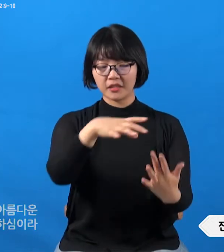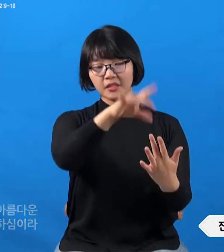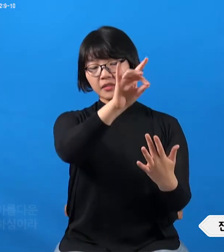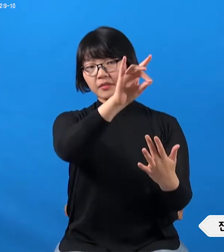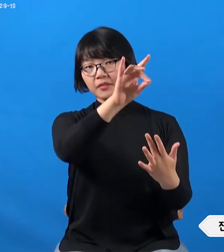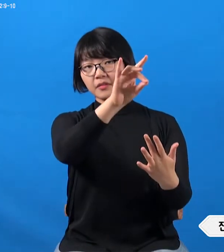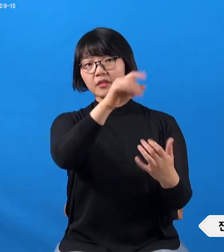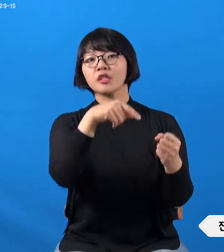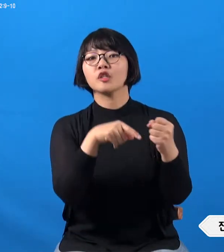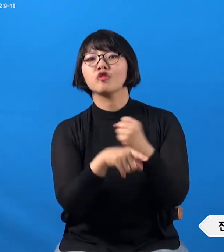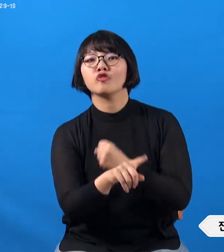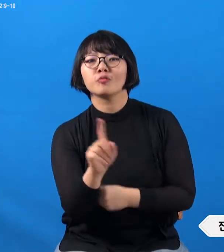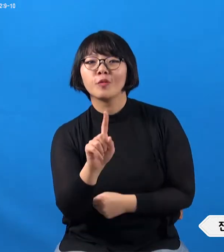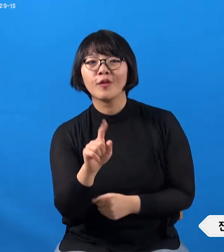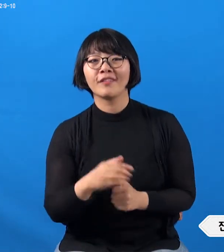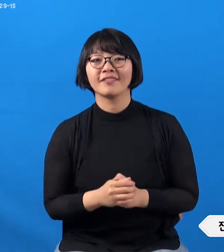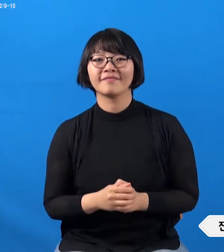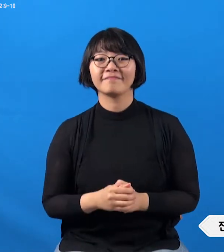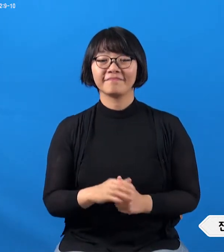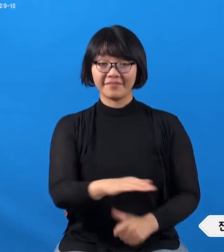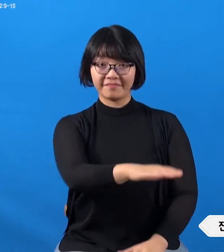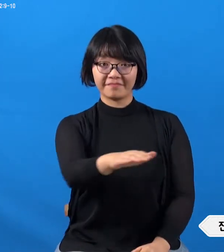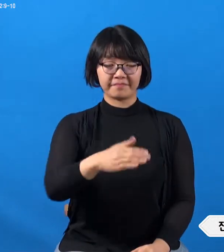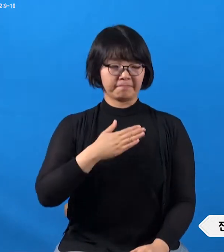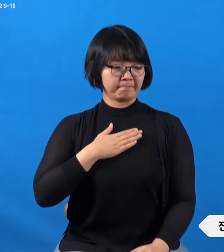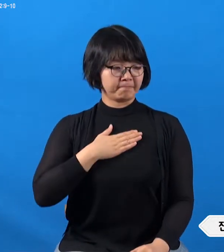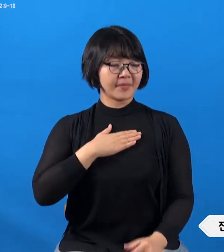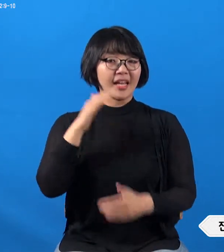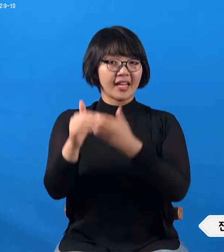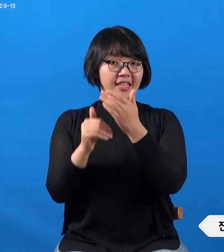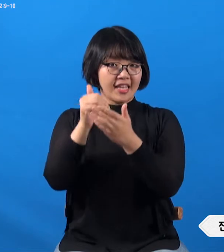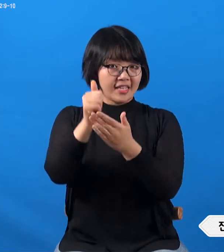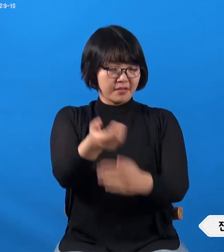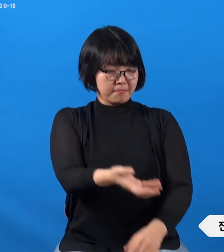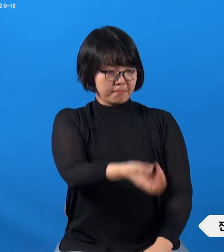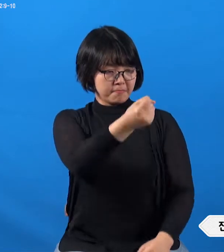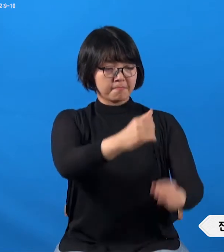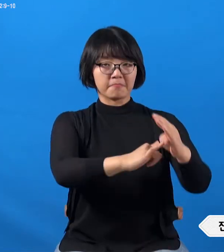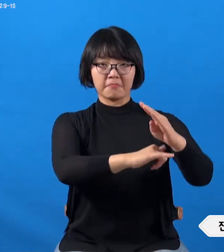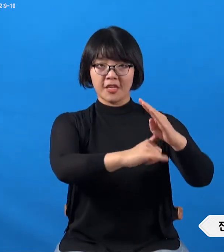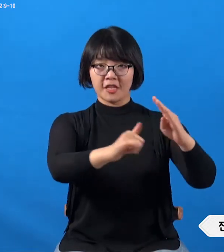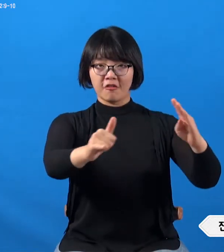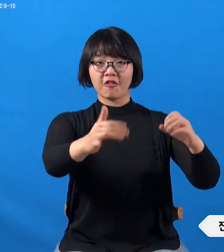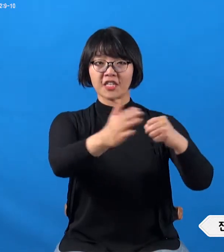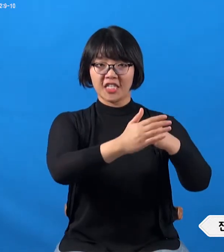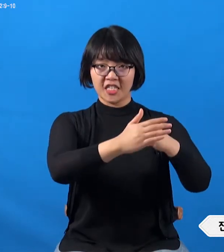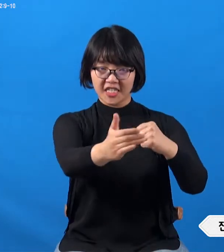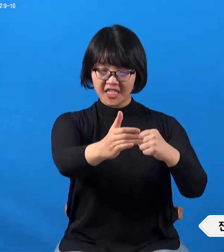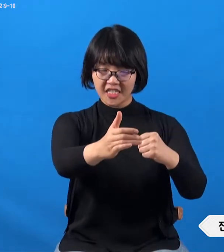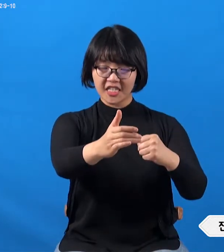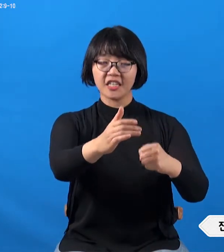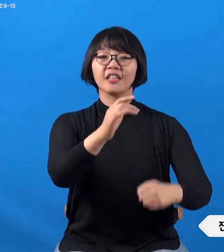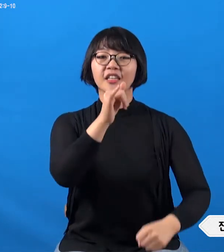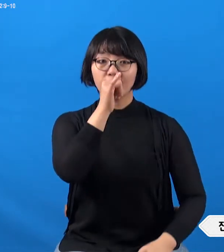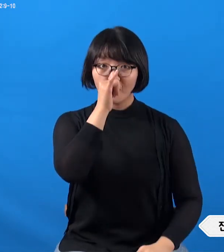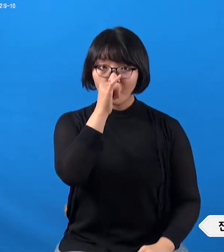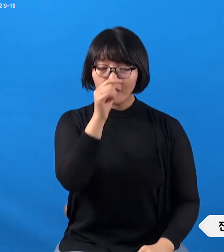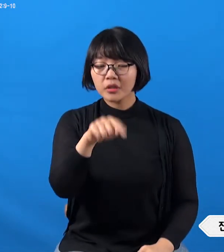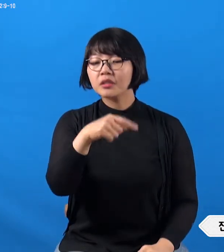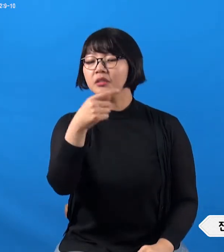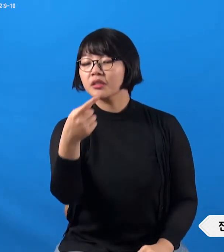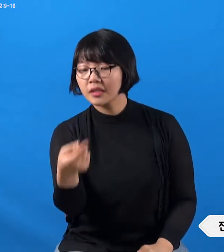선택하신 이유, 너희가 나의 소유한 백성이니 라고 말씀하시며